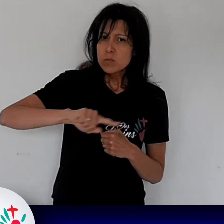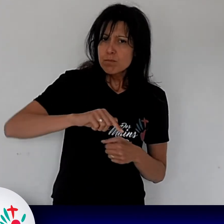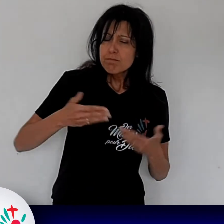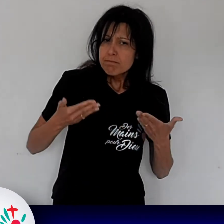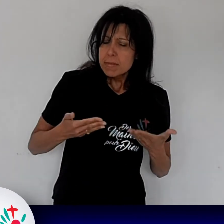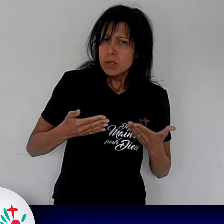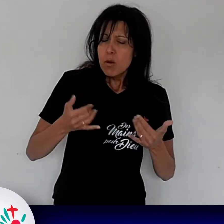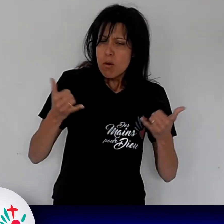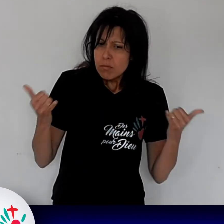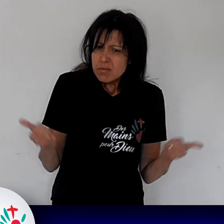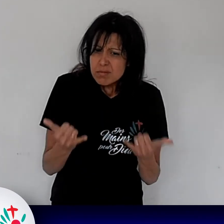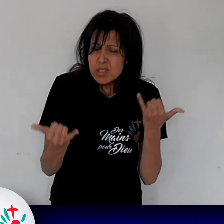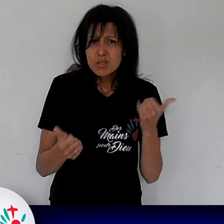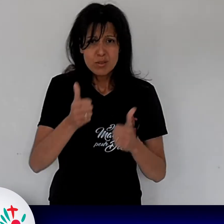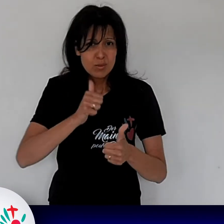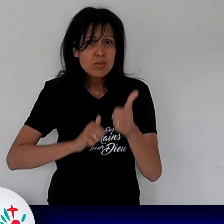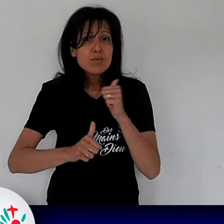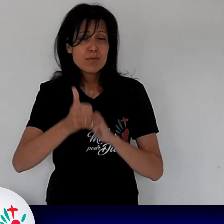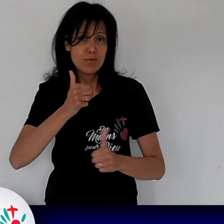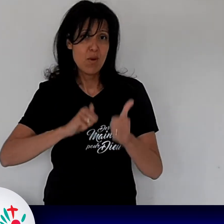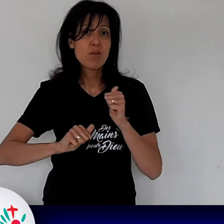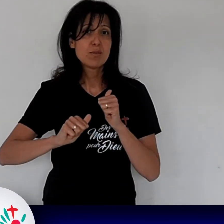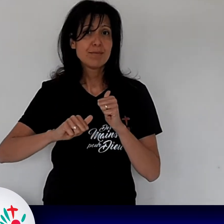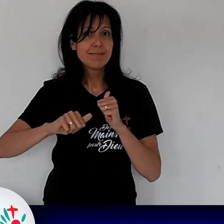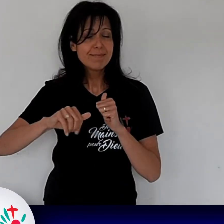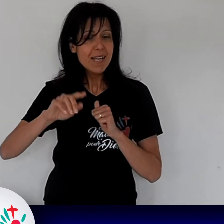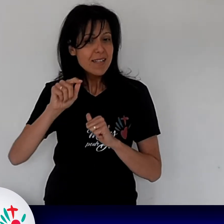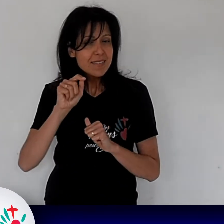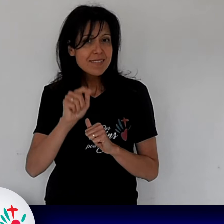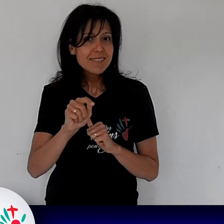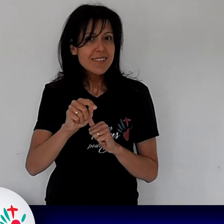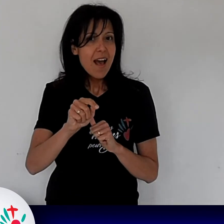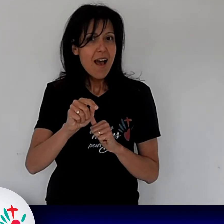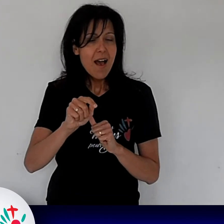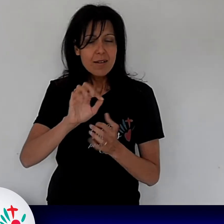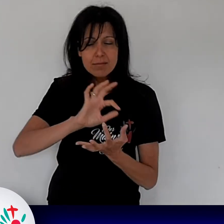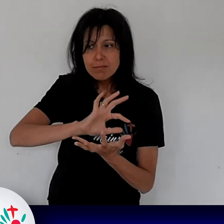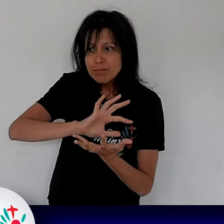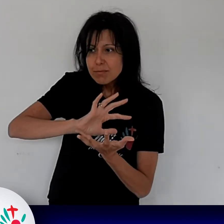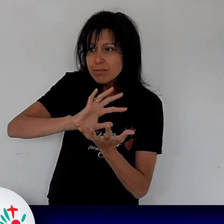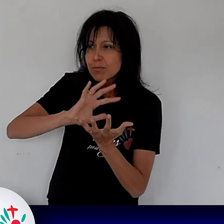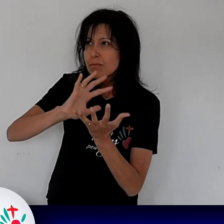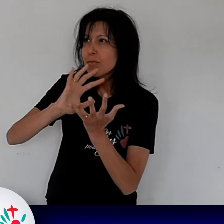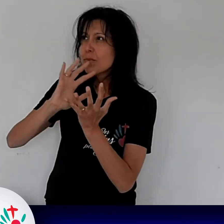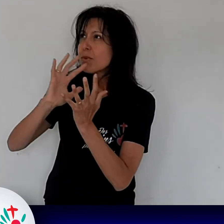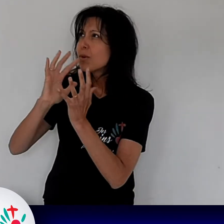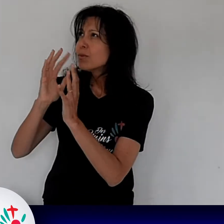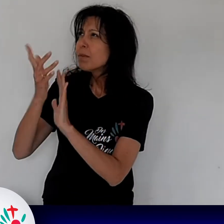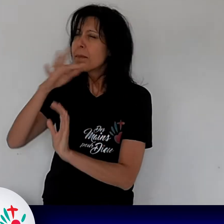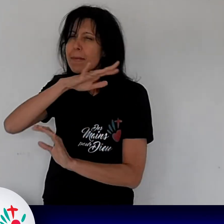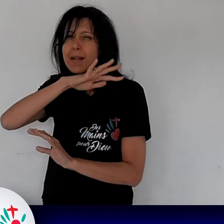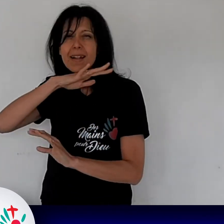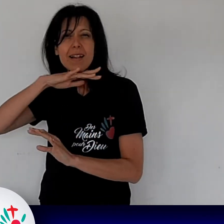produisent pour nous, au-delà de toute mesure, un poids éternel de gloire.